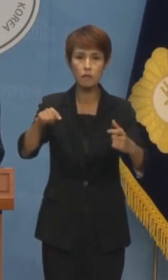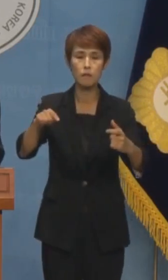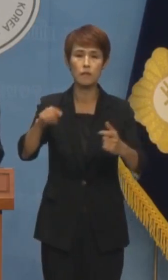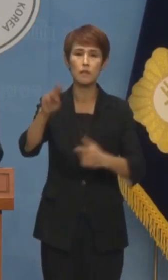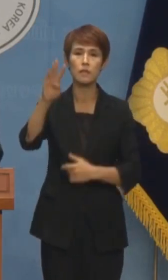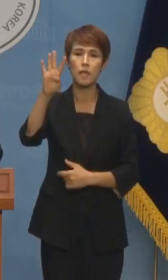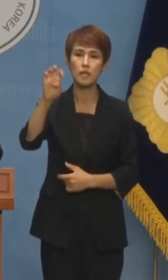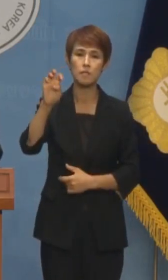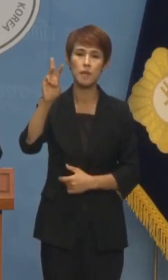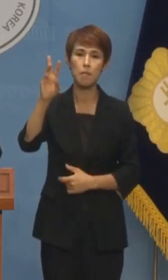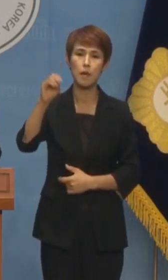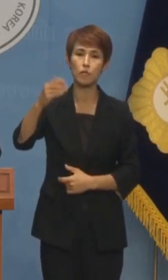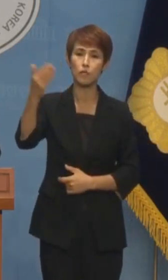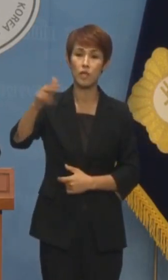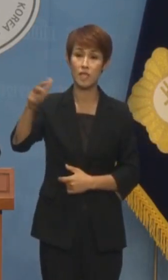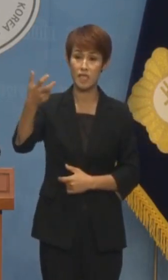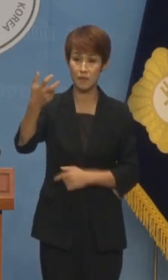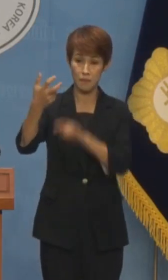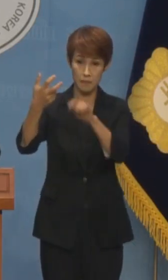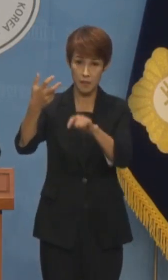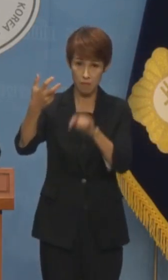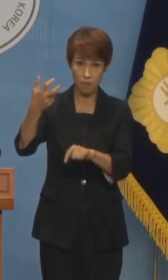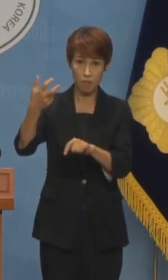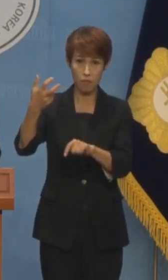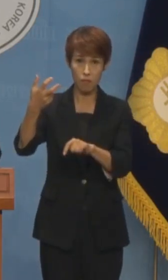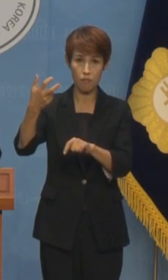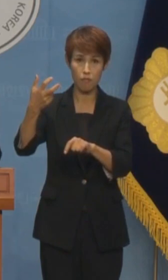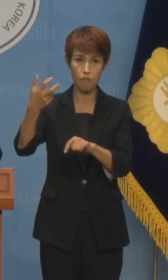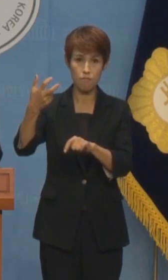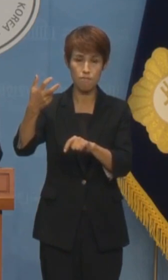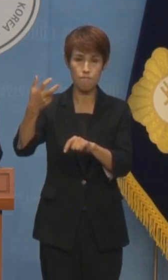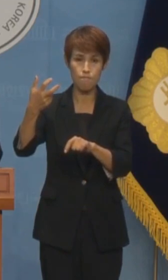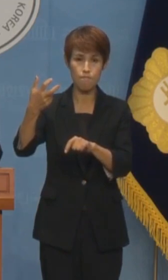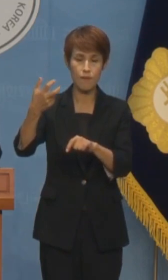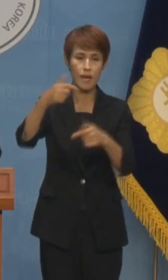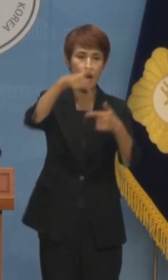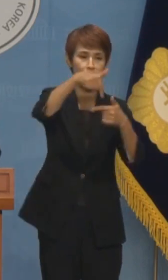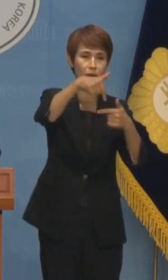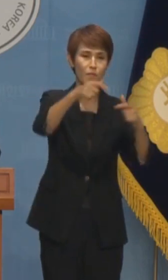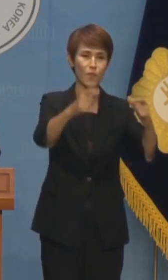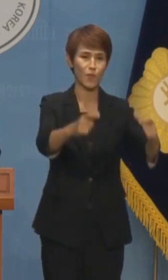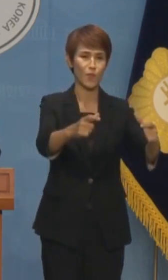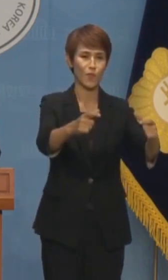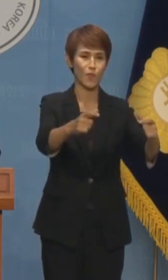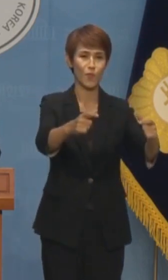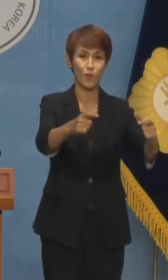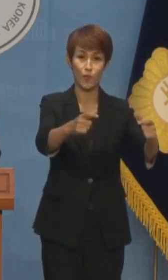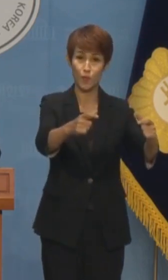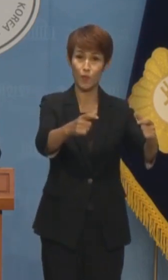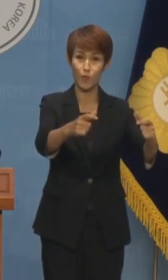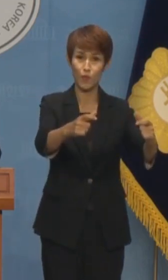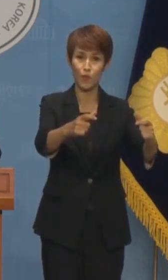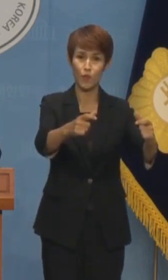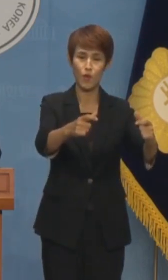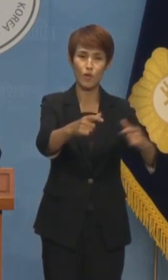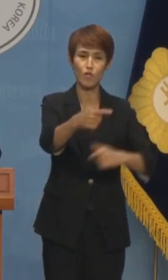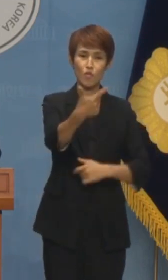43만 9,070건 중 일반적으로 교육열이 높다고 알려진 강남 3구, 즉 강남구